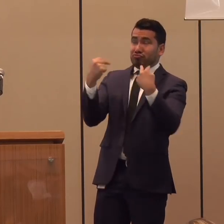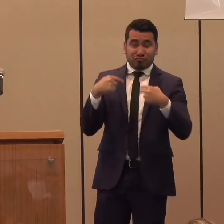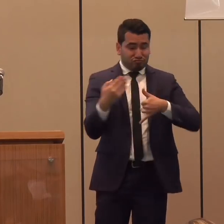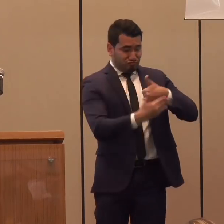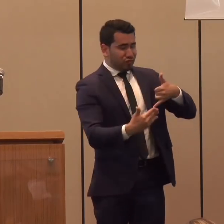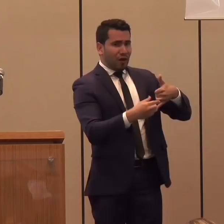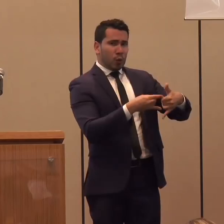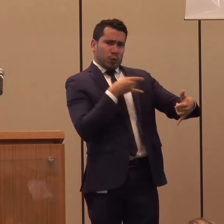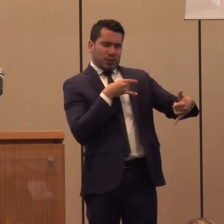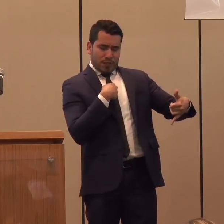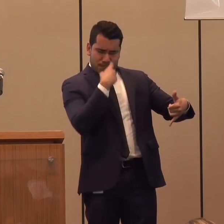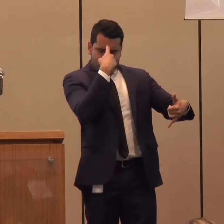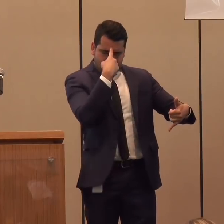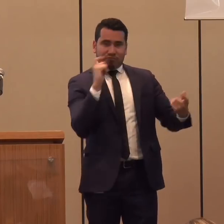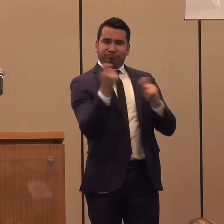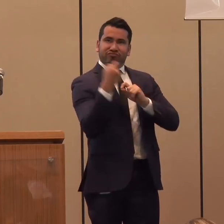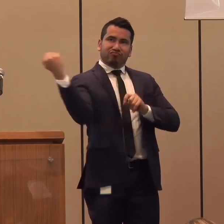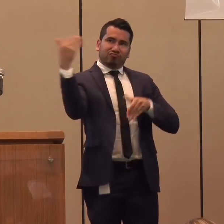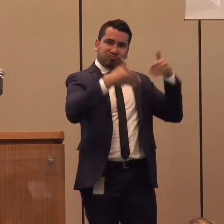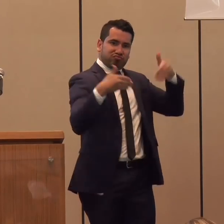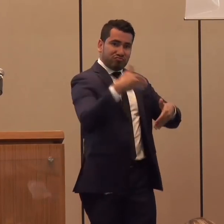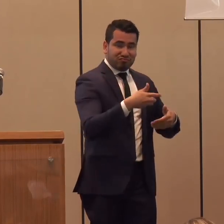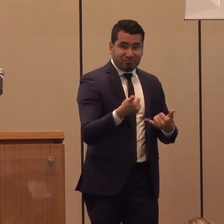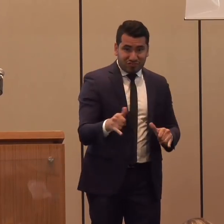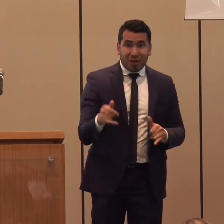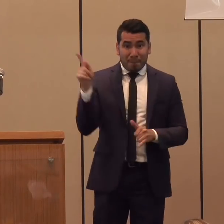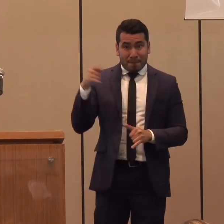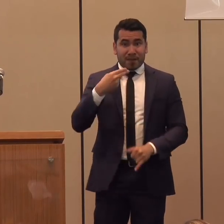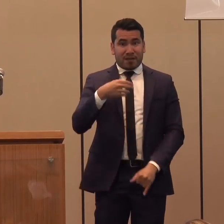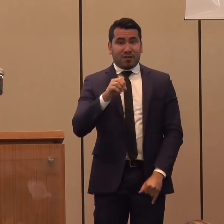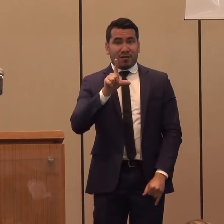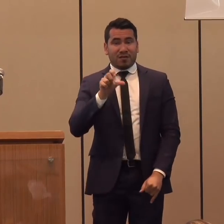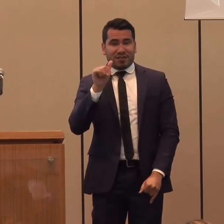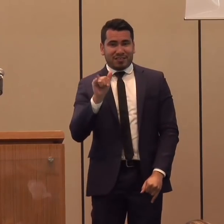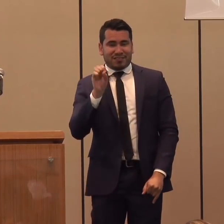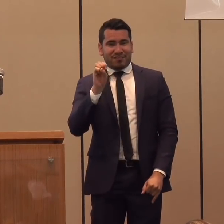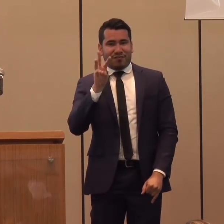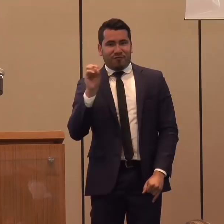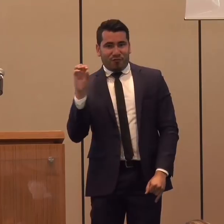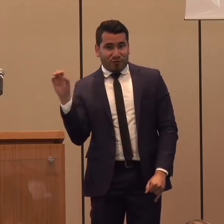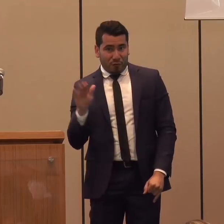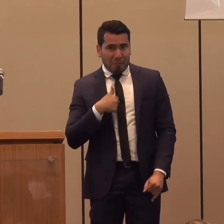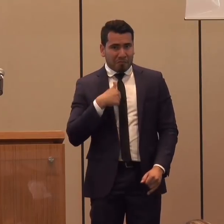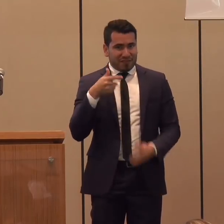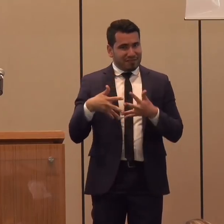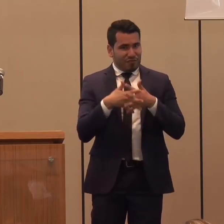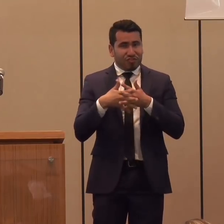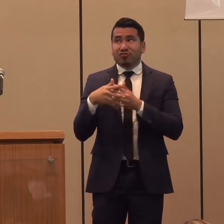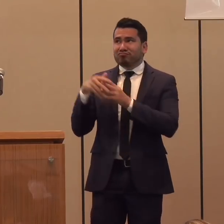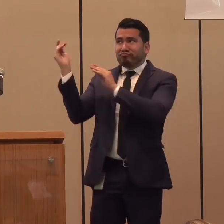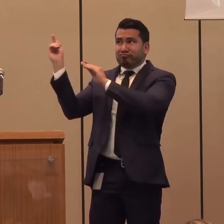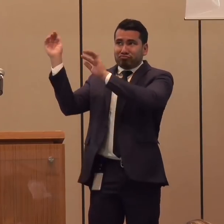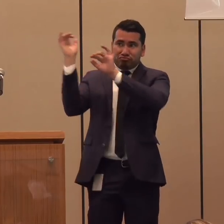y ya estamos logrando que los estudios cinematográficos de hollywood están haciendo sus películas en colombia'